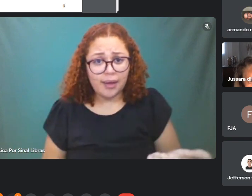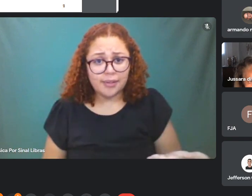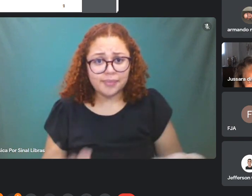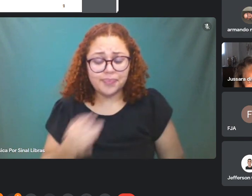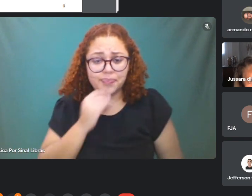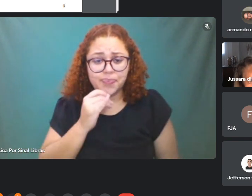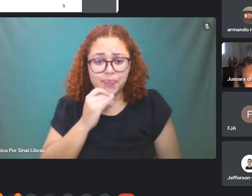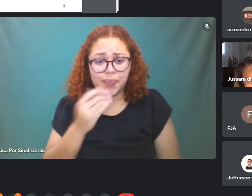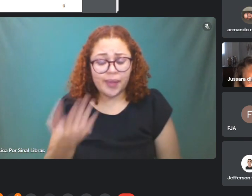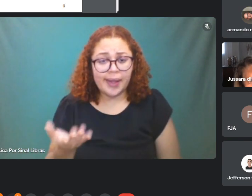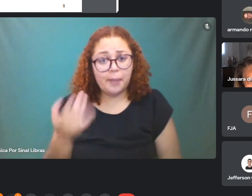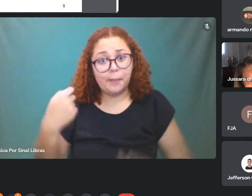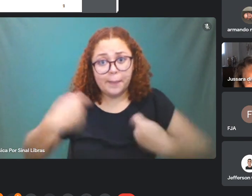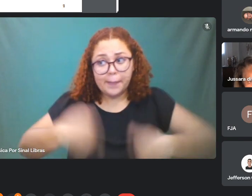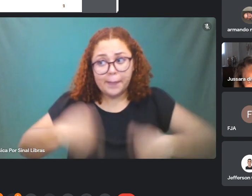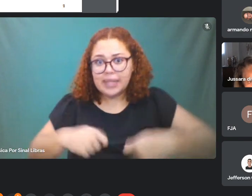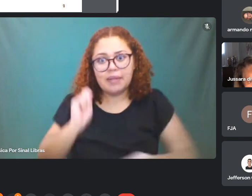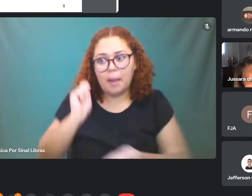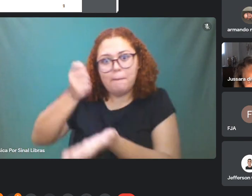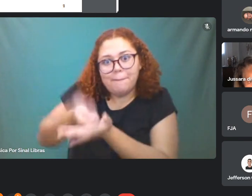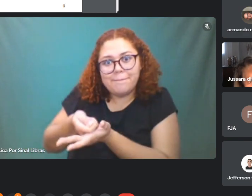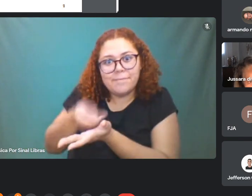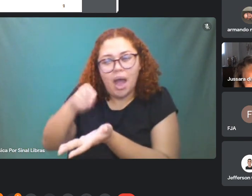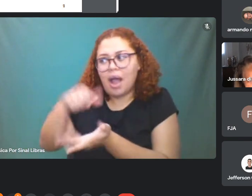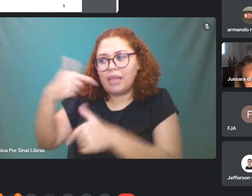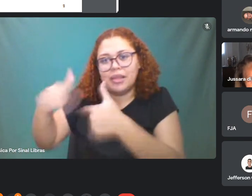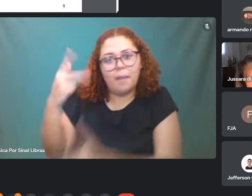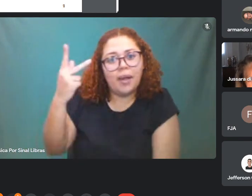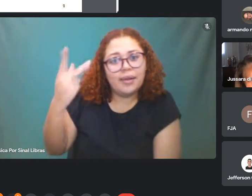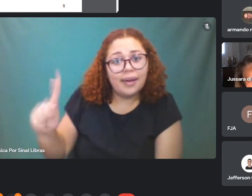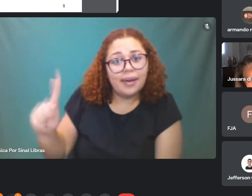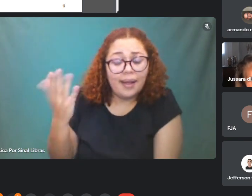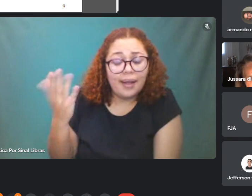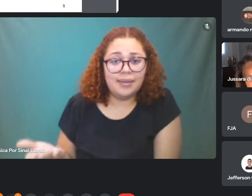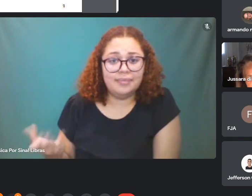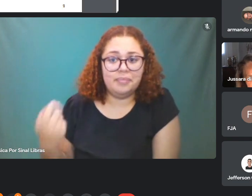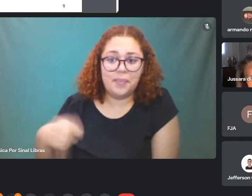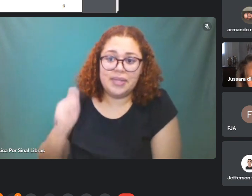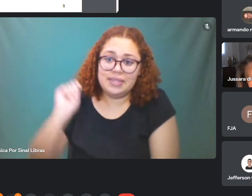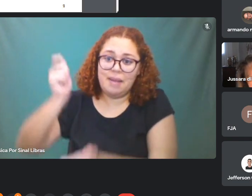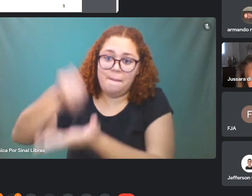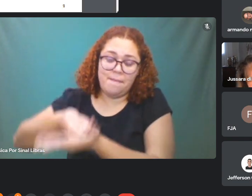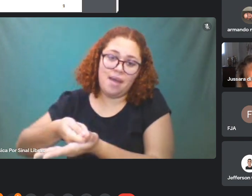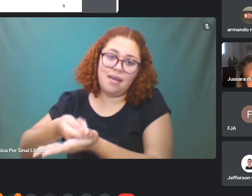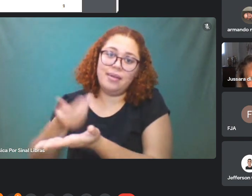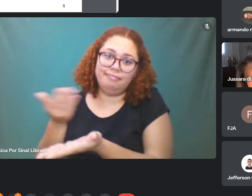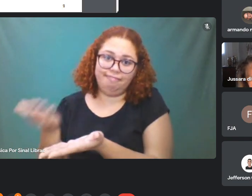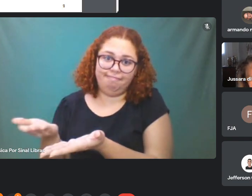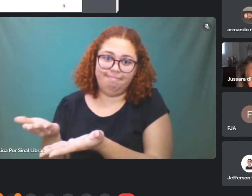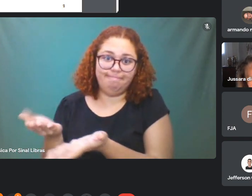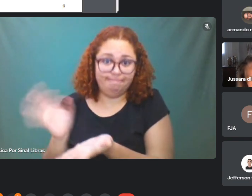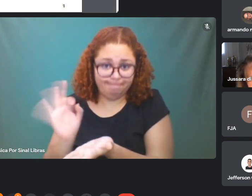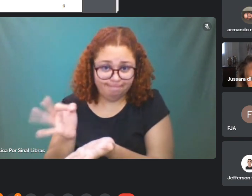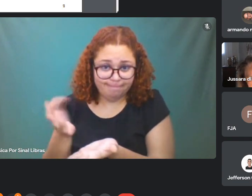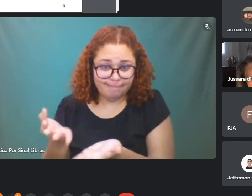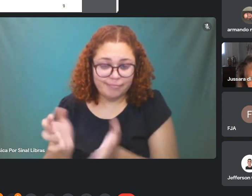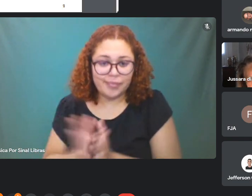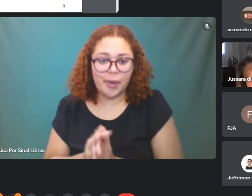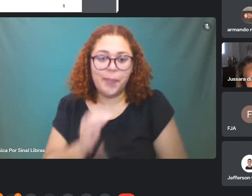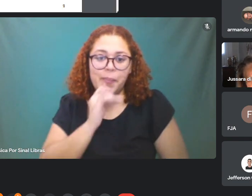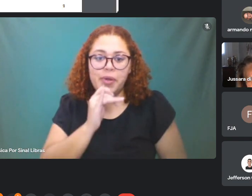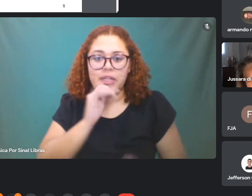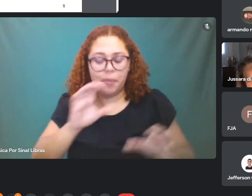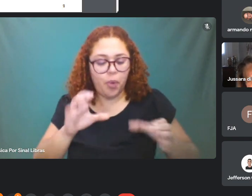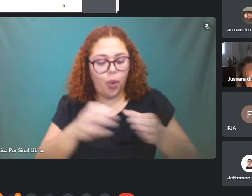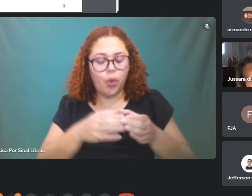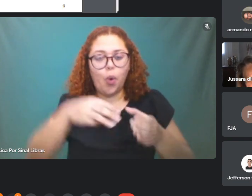sanfoneiro. Então, ele tem que ser pago pelo trabalho dele, tá? E aí, o pessoal do Movidos, poxa,